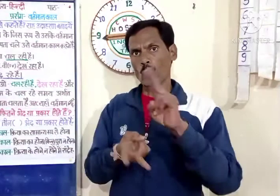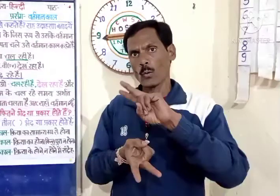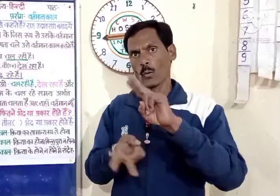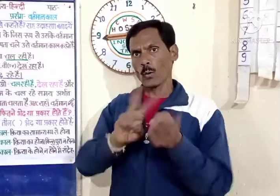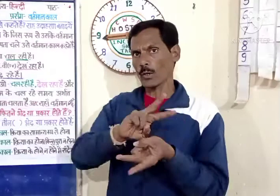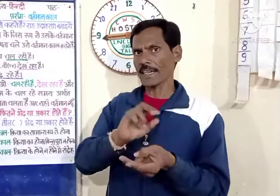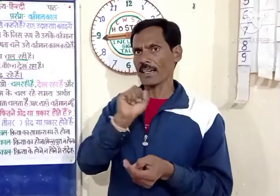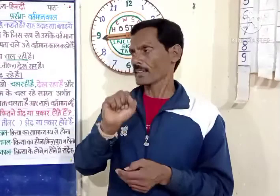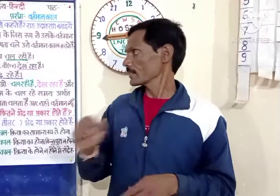होने का